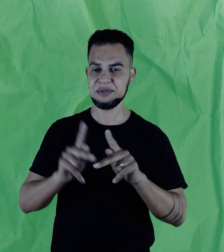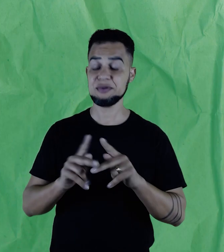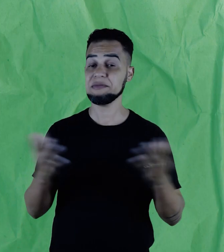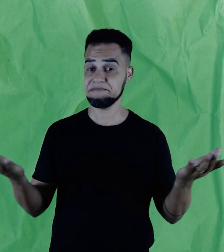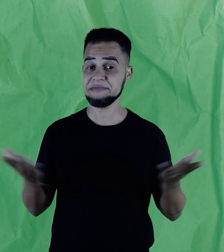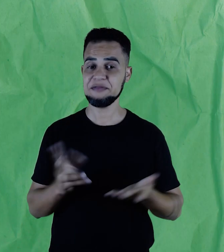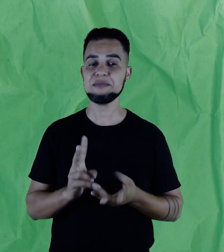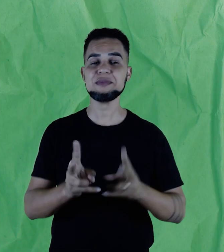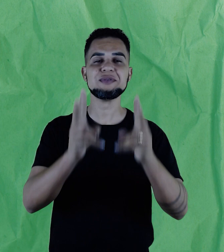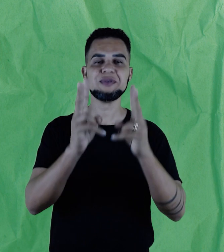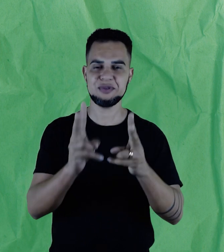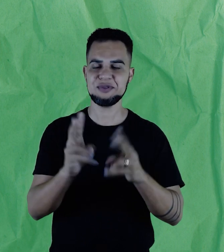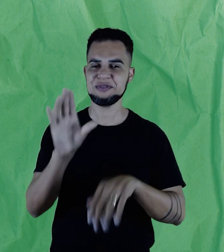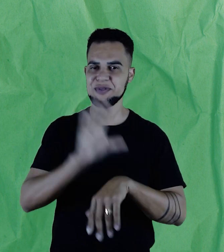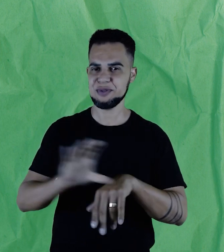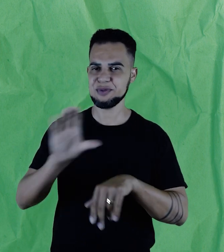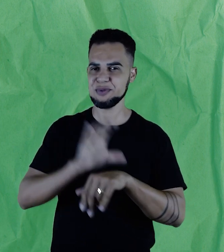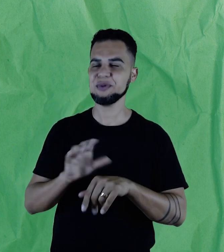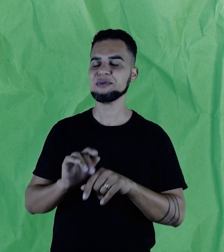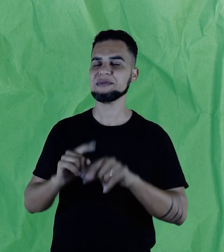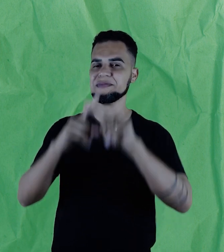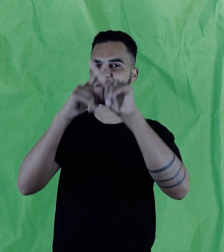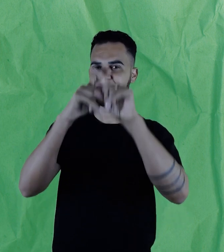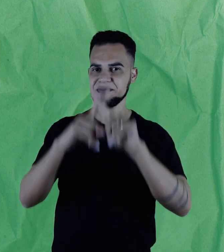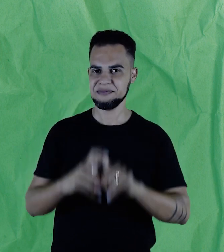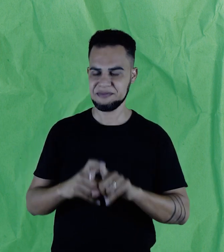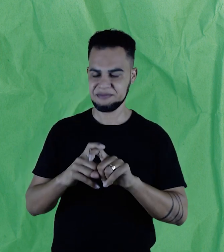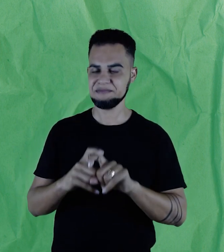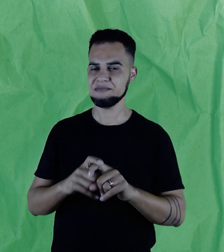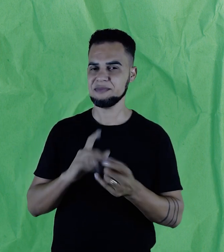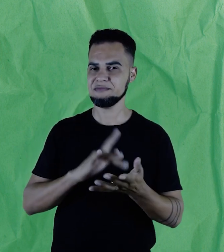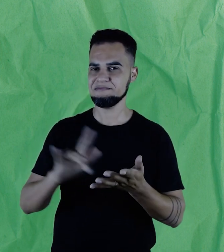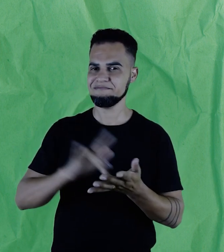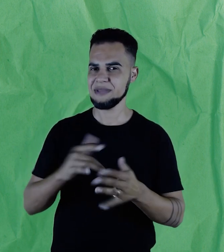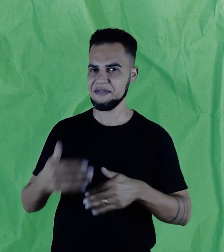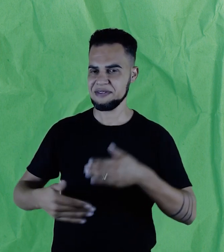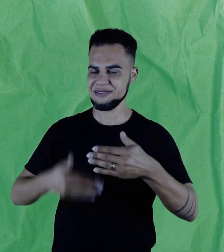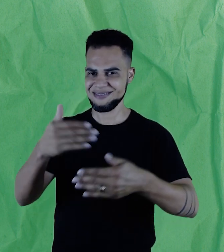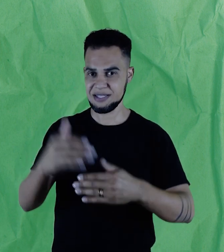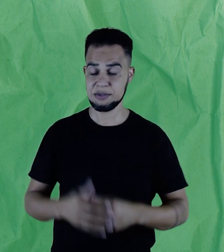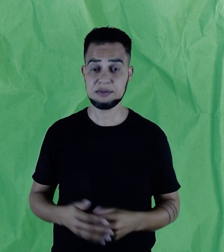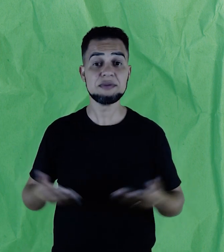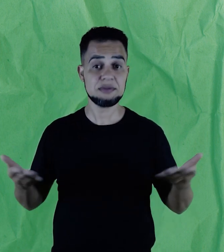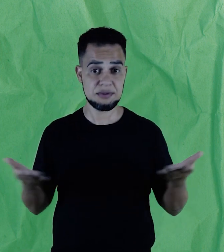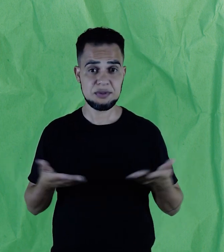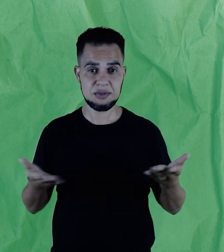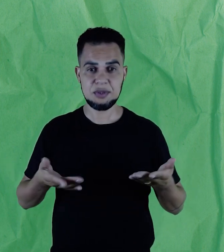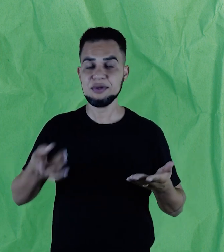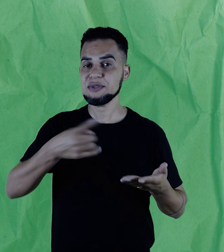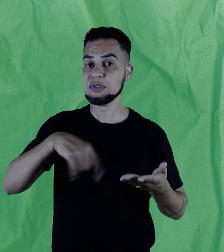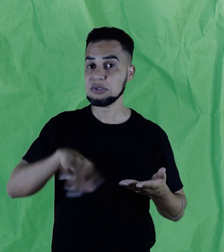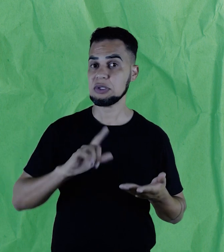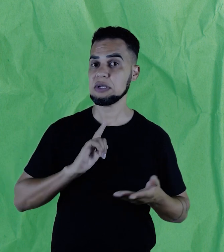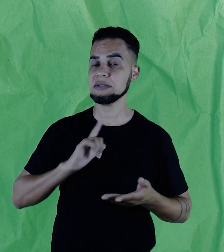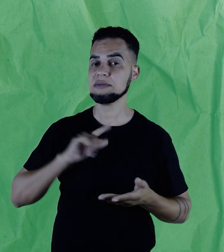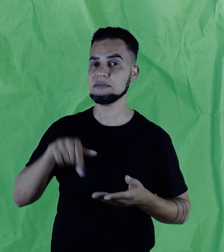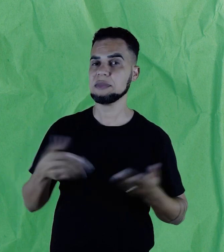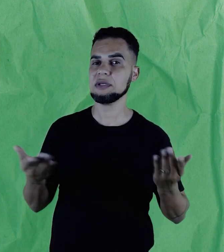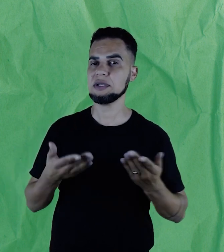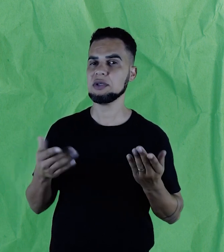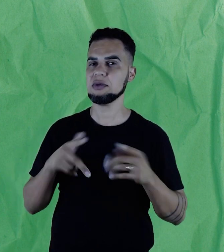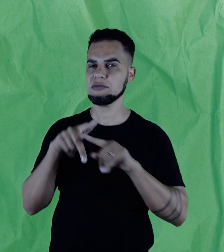pessoal, vamos continuar aqui com o nosso curso Programador de Dispositivos Móveis Avançado e hoje nós temos aqui